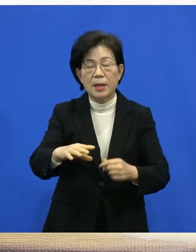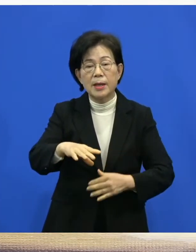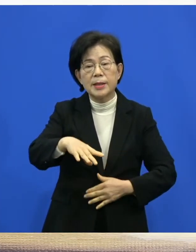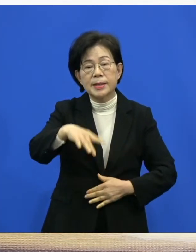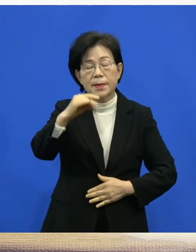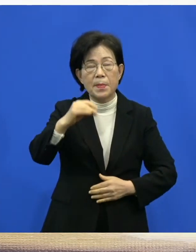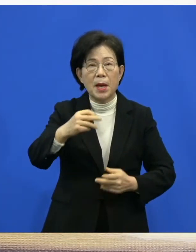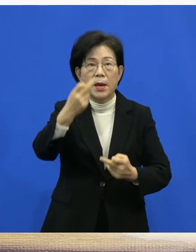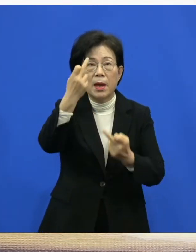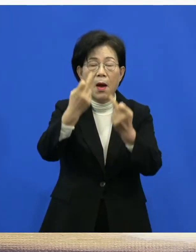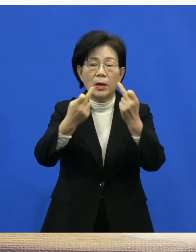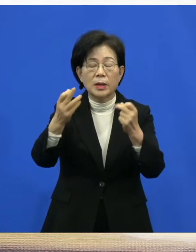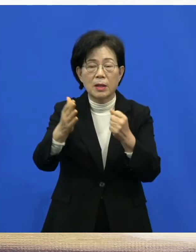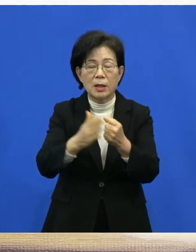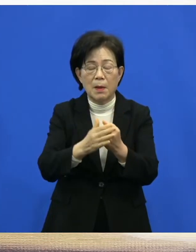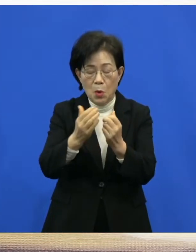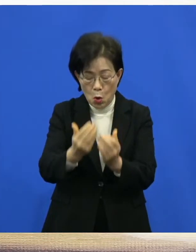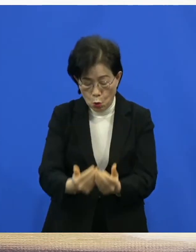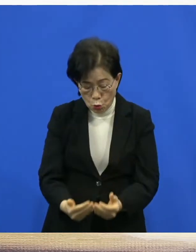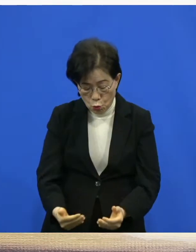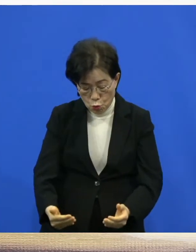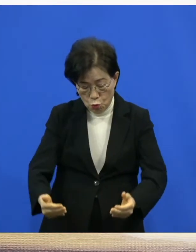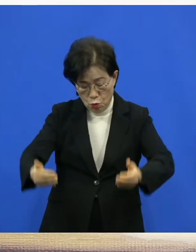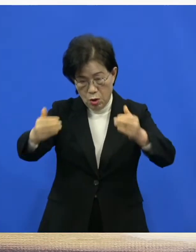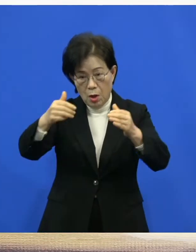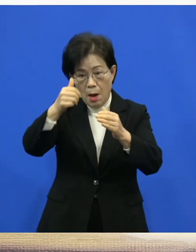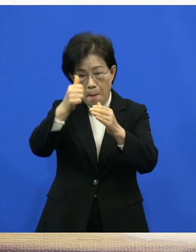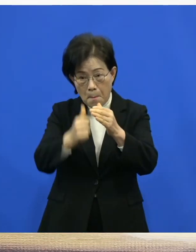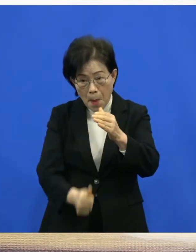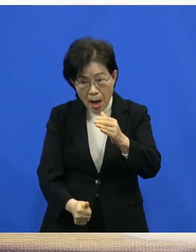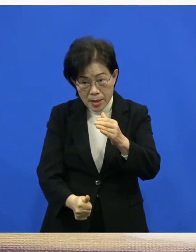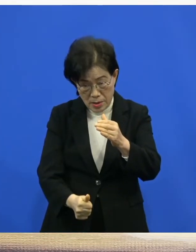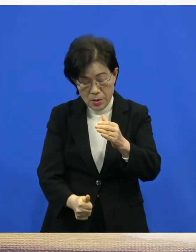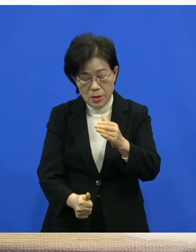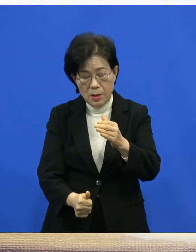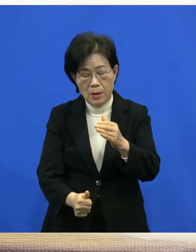처음에는 형들에 의해서 구덩이에 빠졌잖아요. 그 내리막입니다.